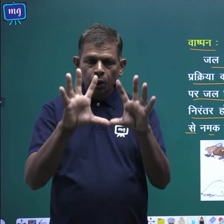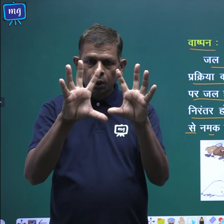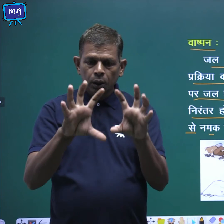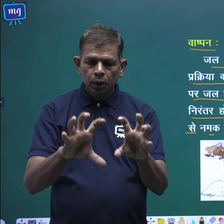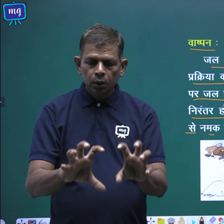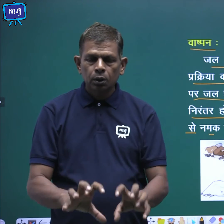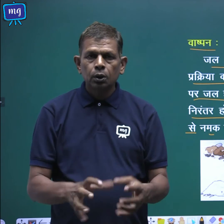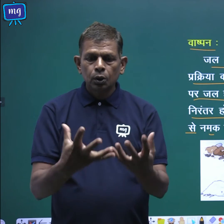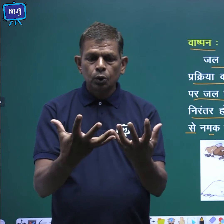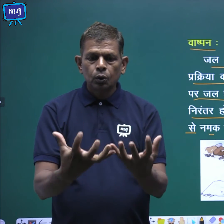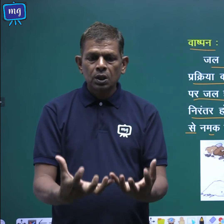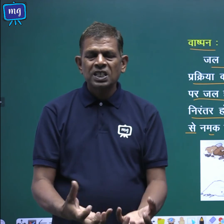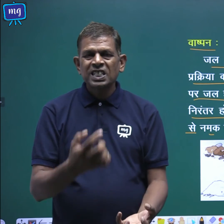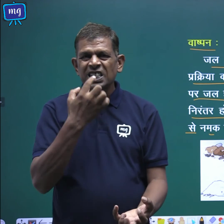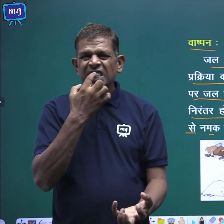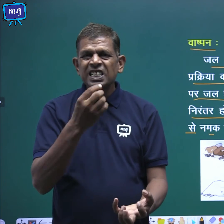रह जाता है